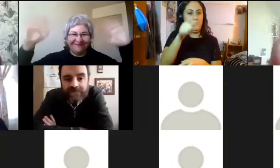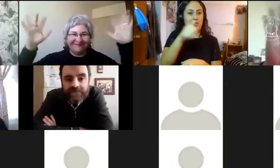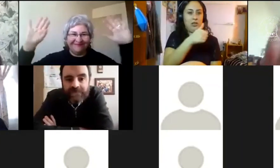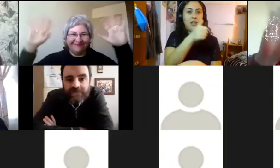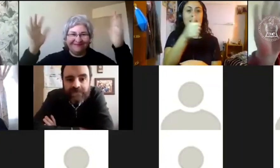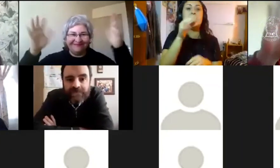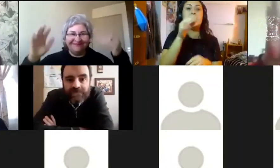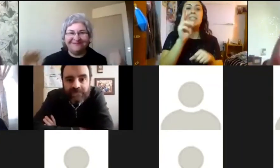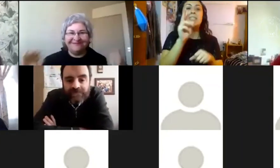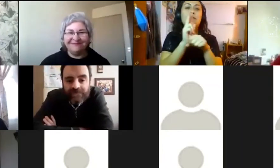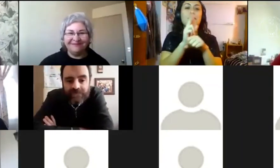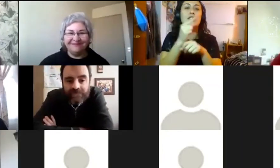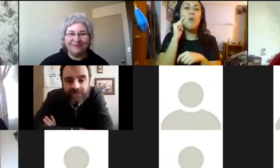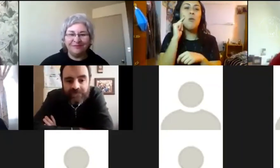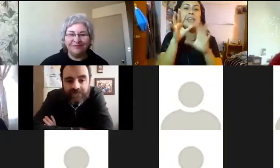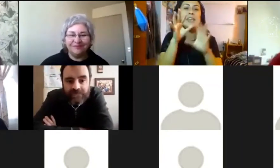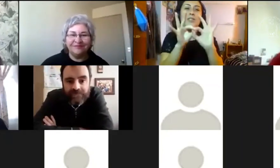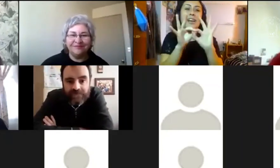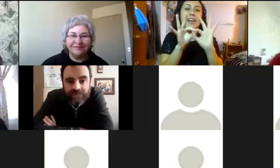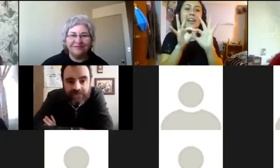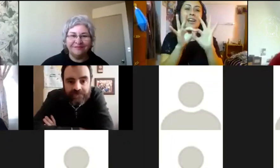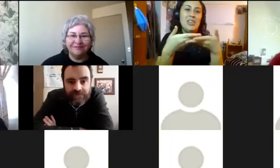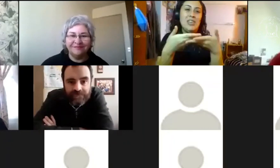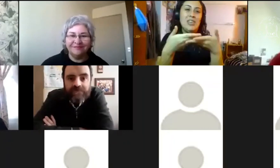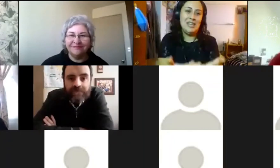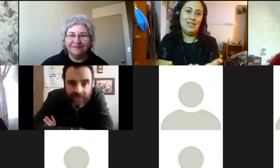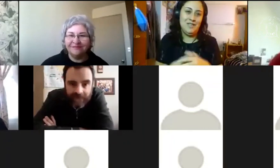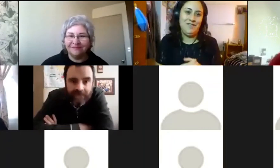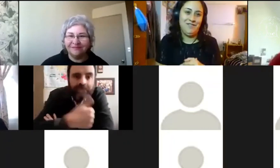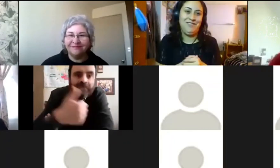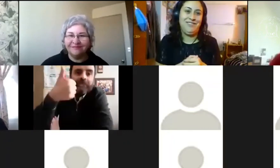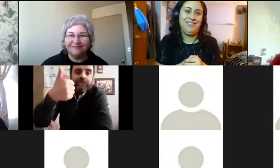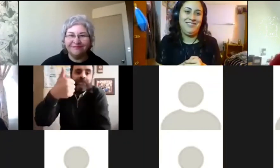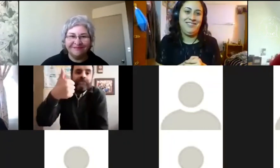Dice el profesor Juan Luis que muchas gracias por la invitación.